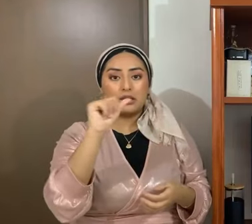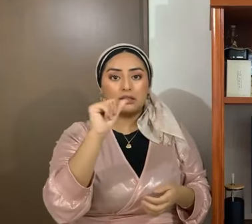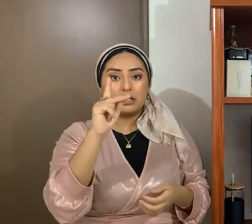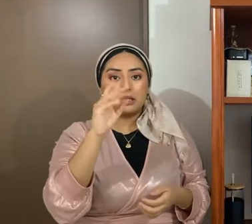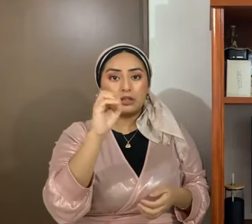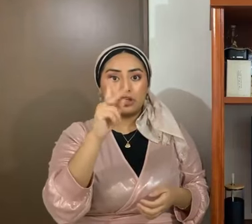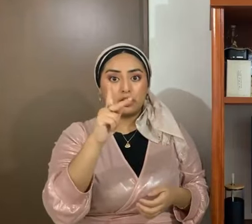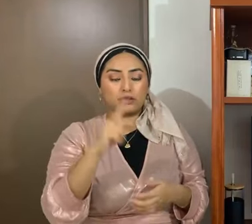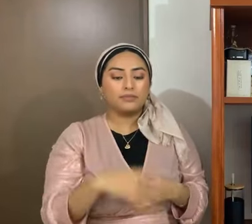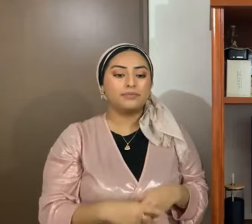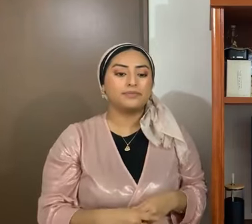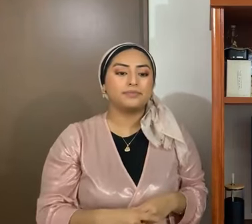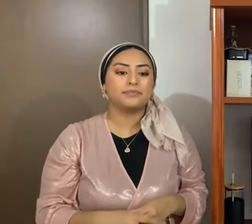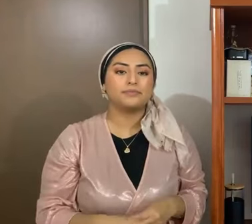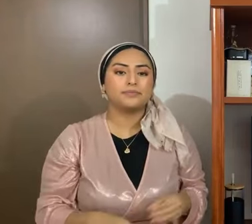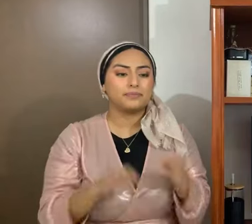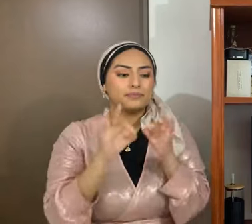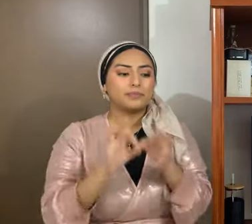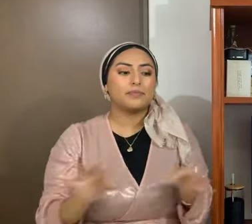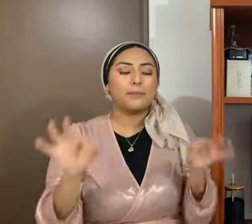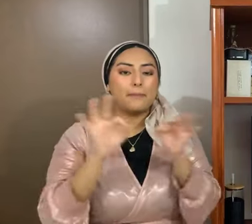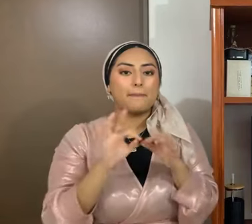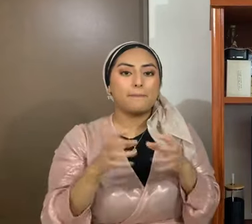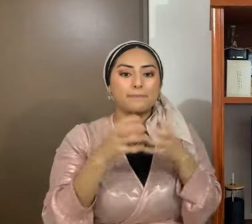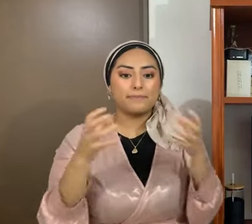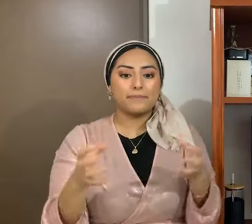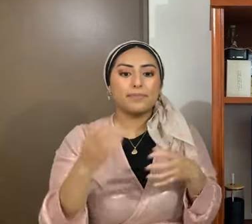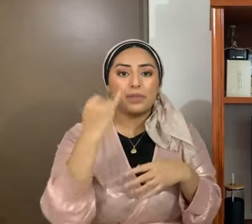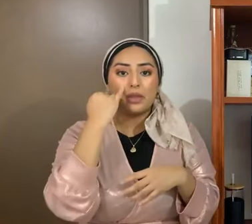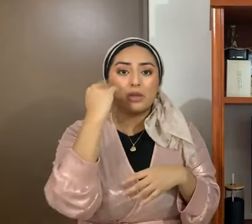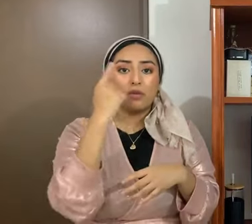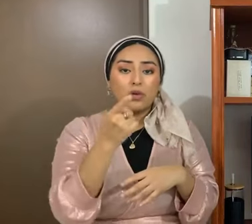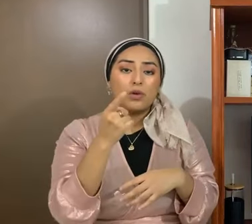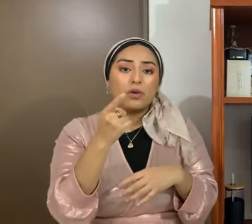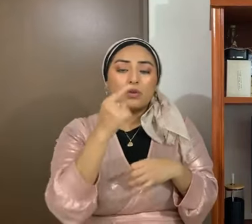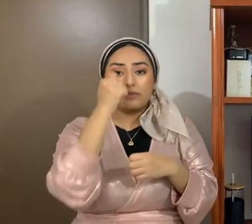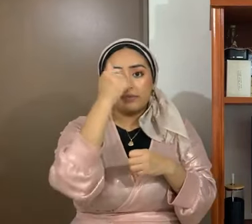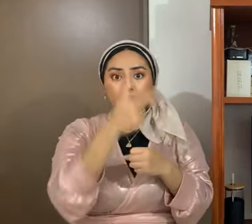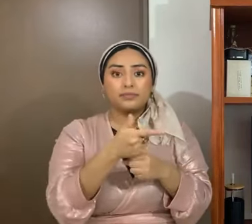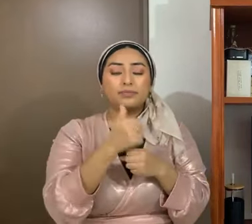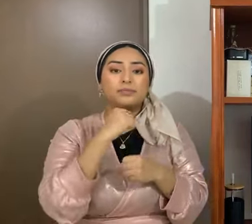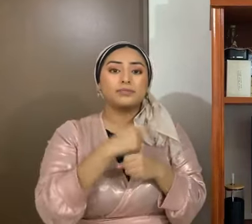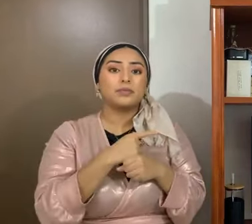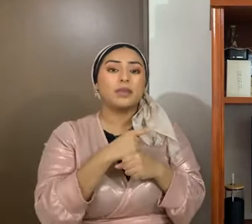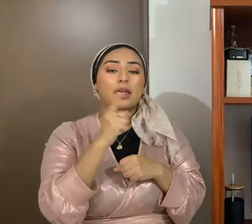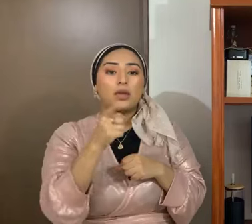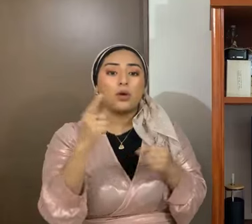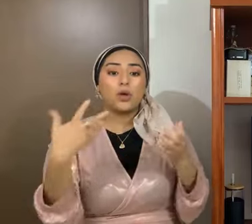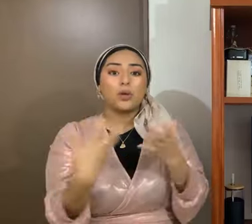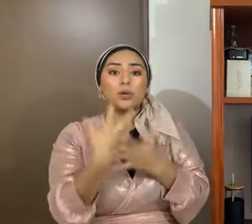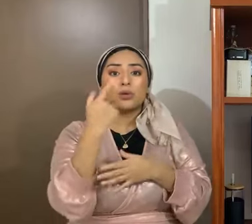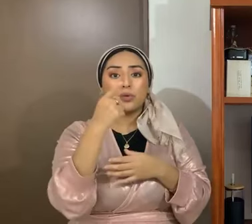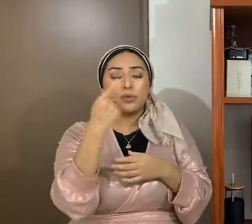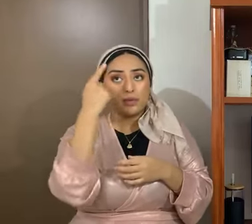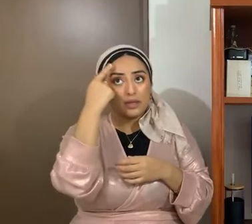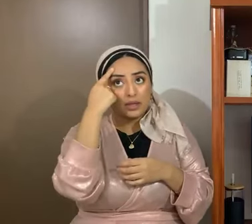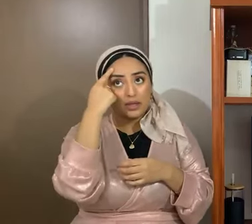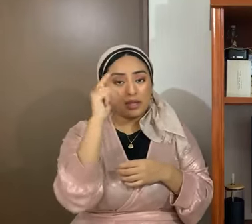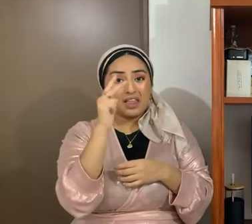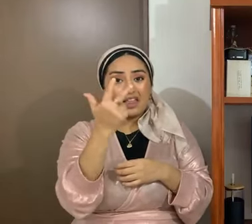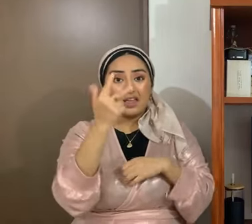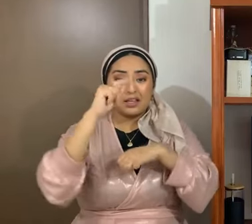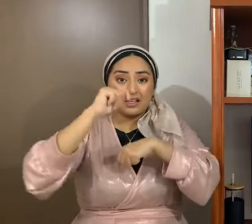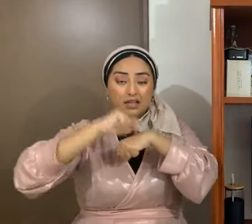ver hoy, ¿sí? Esto es bien importante. Si usted, estimado amigo, amiga, es nuevo y piensa que el